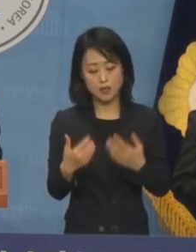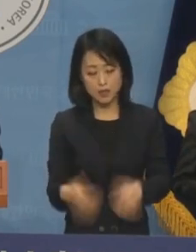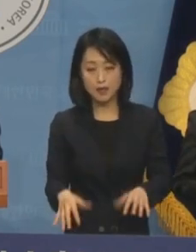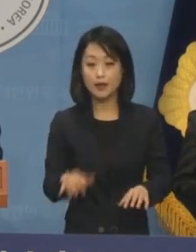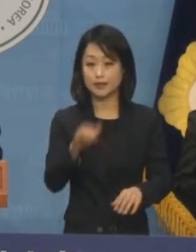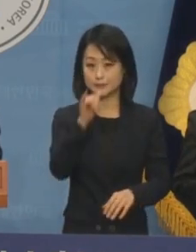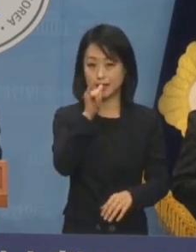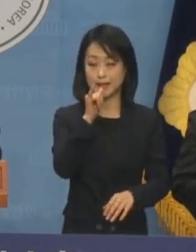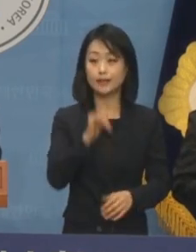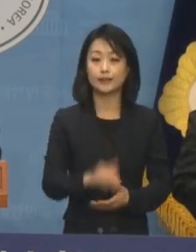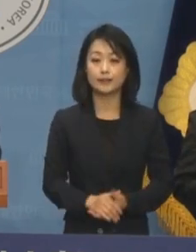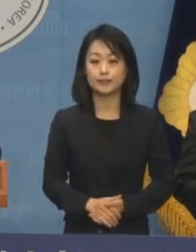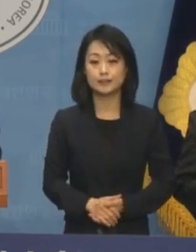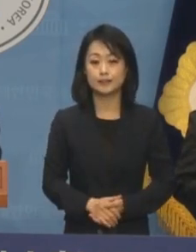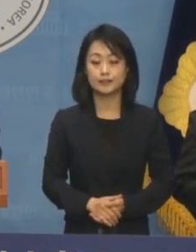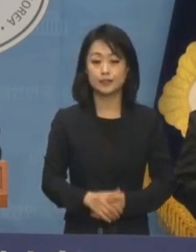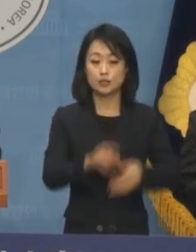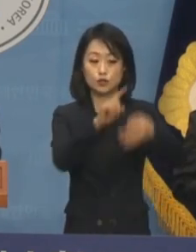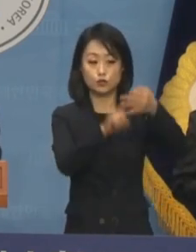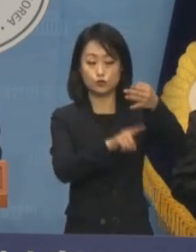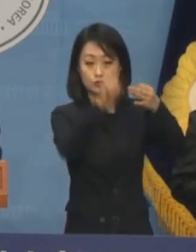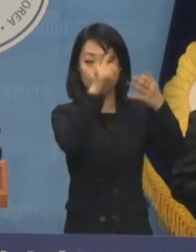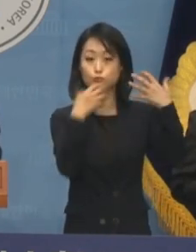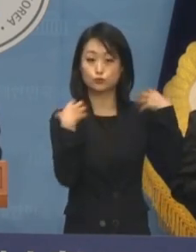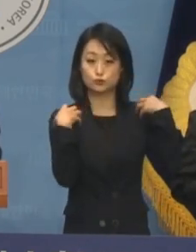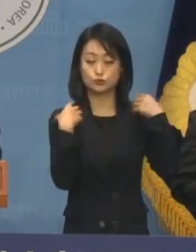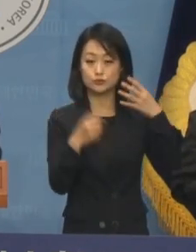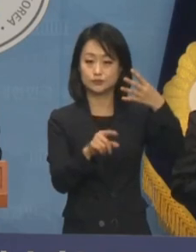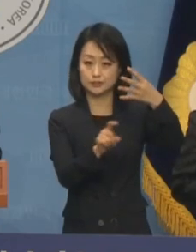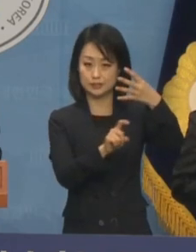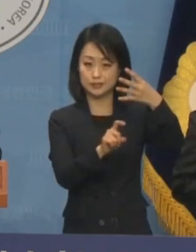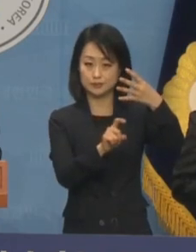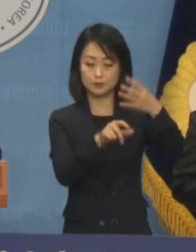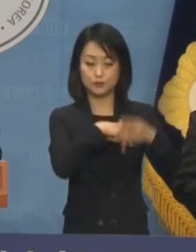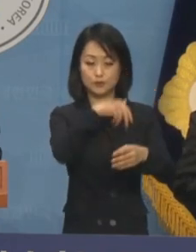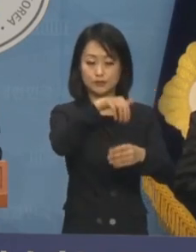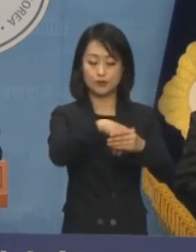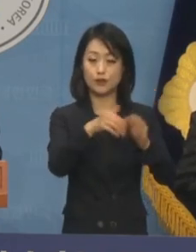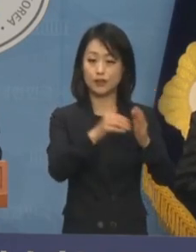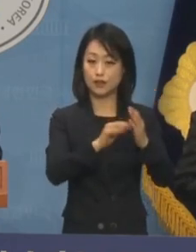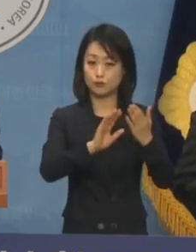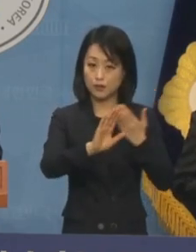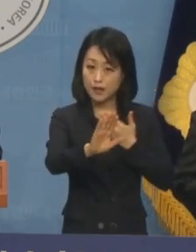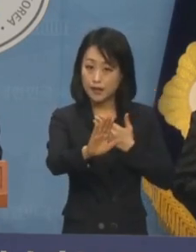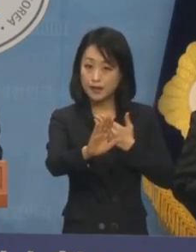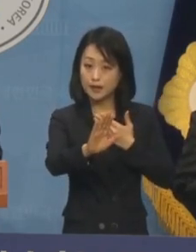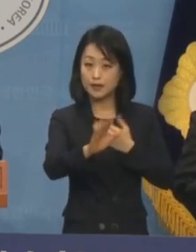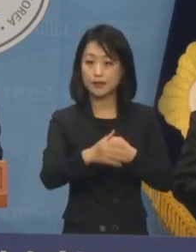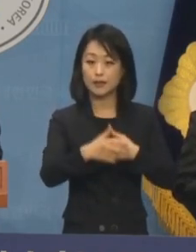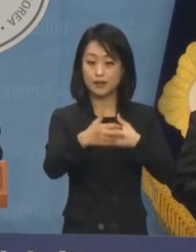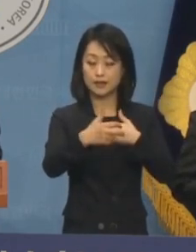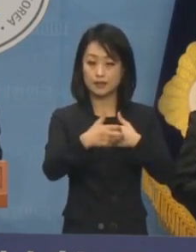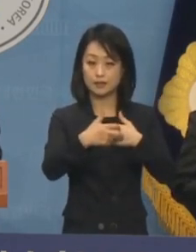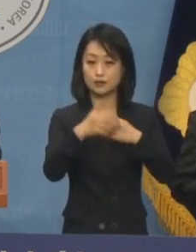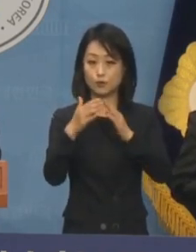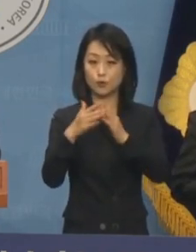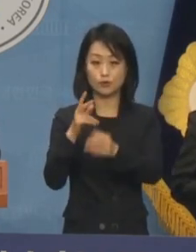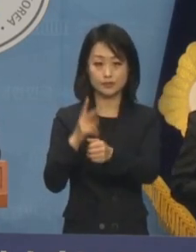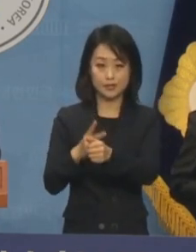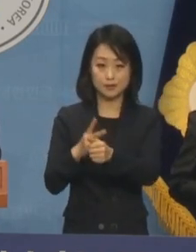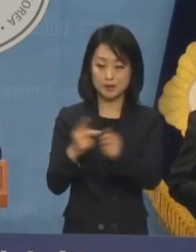있습니다. 윤석열 정부는 4월 10일 총선 이후에도 의료계도 대화에